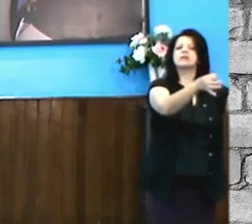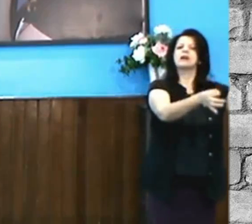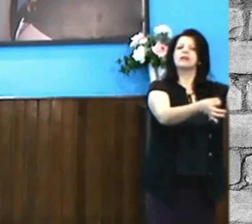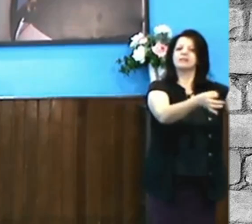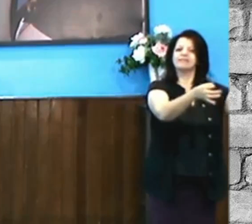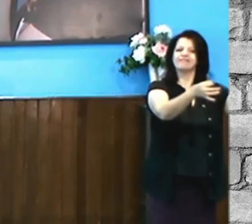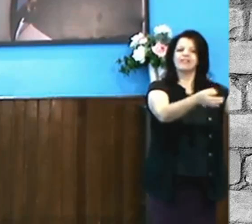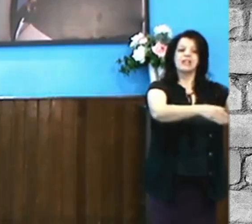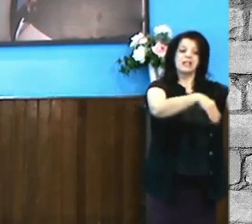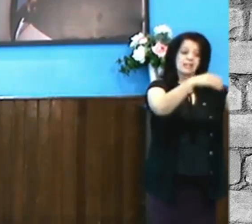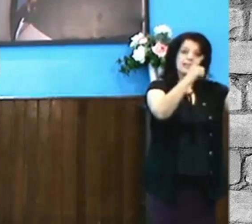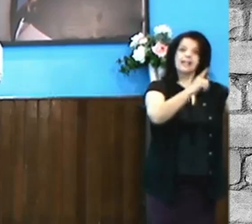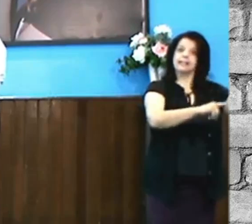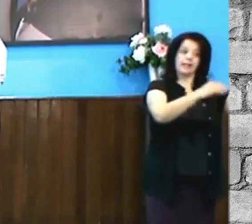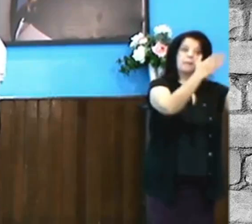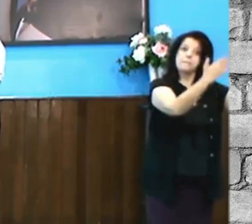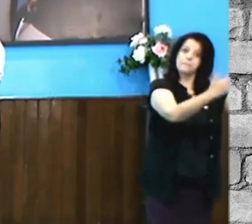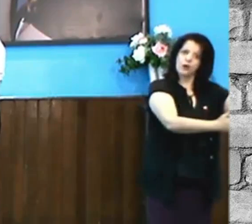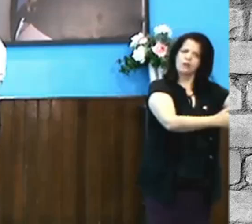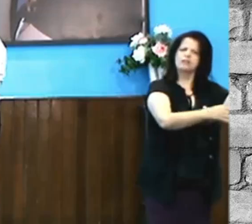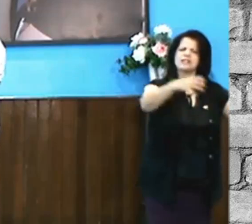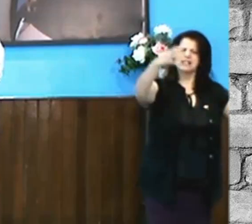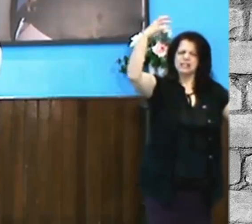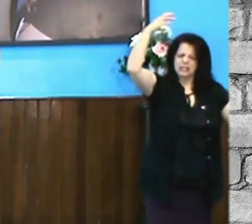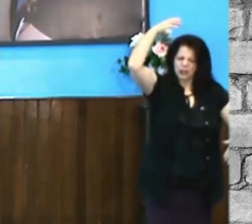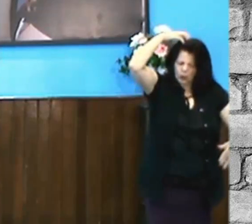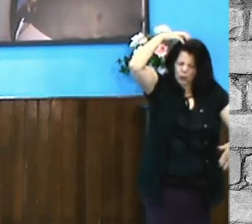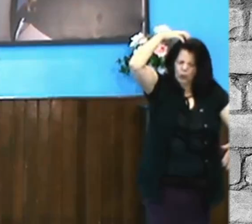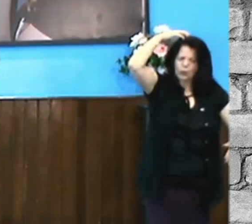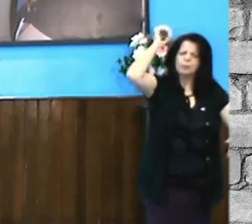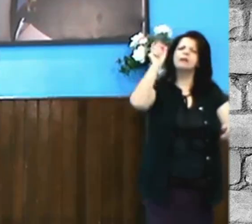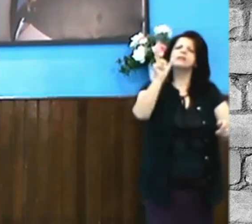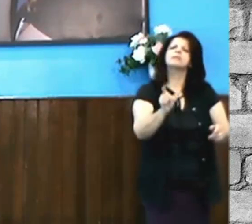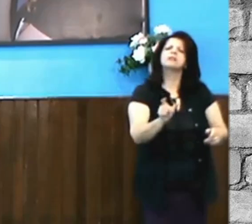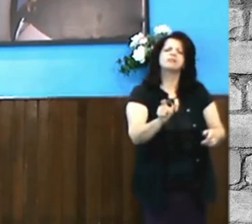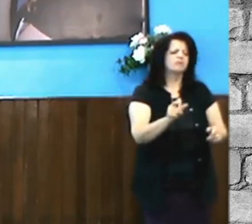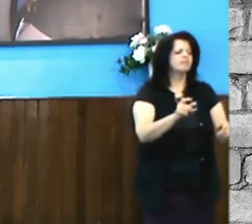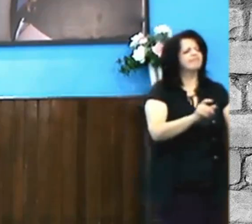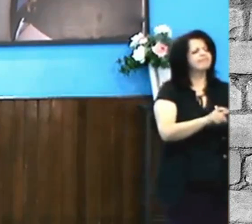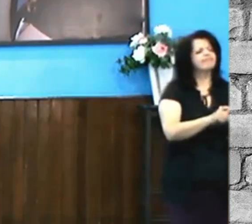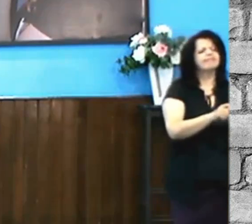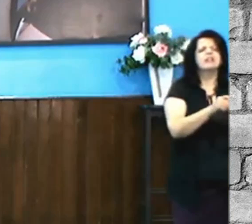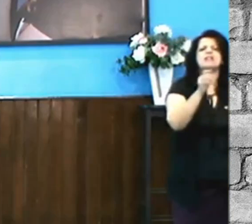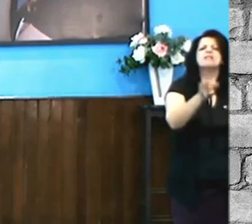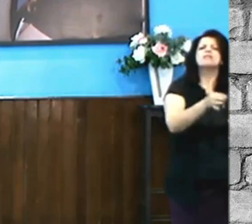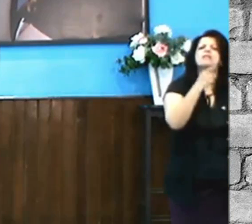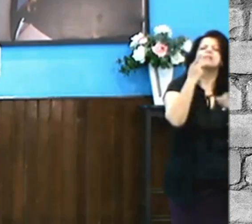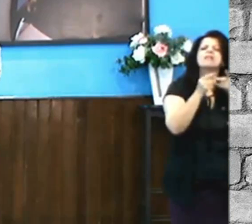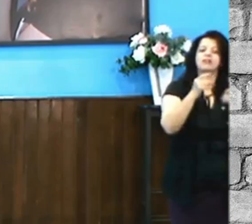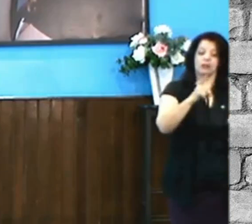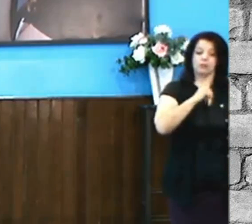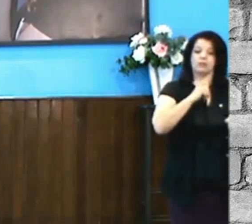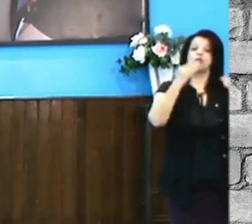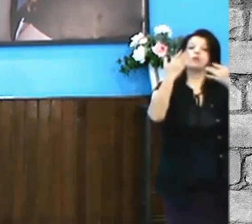culpa de alguém, e ele dissesse assim: olha, eu tenho aqui todas as provas que demonstram que você é culpado desse crime, mas